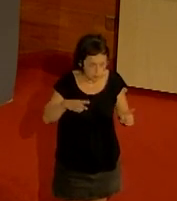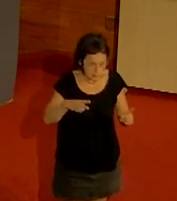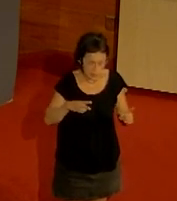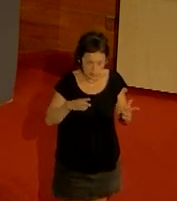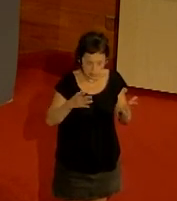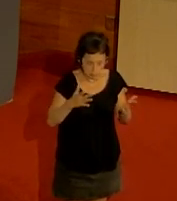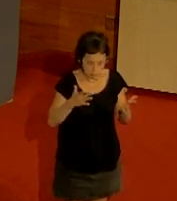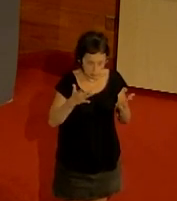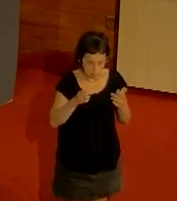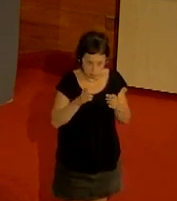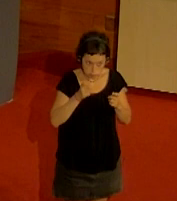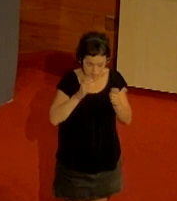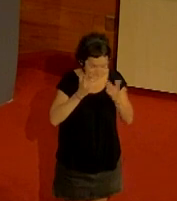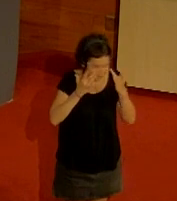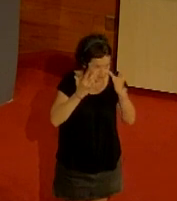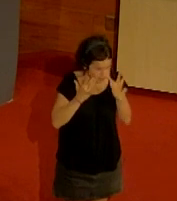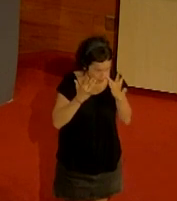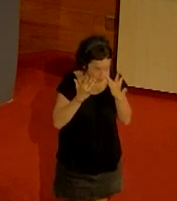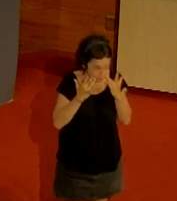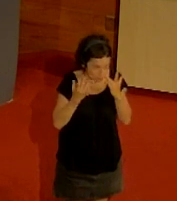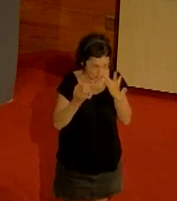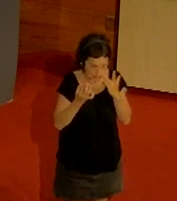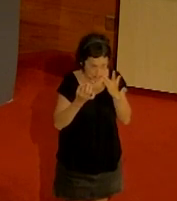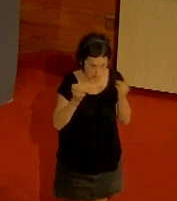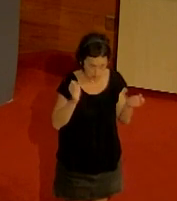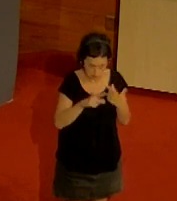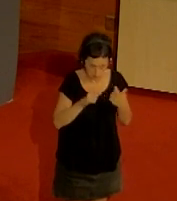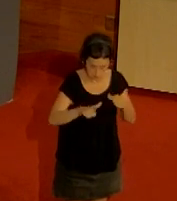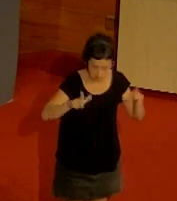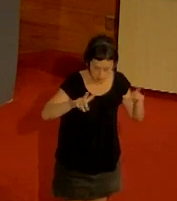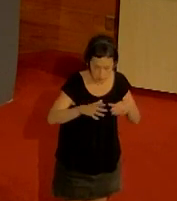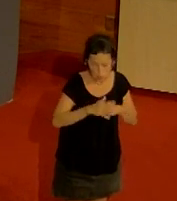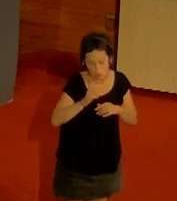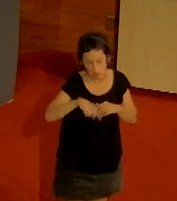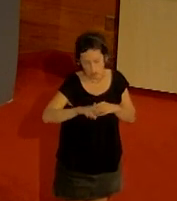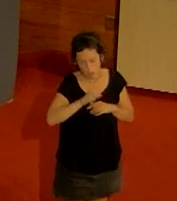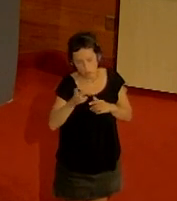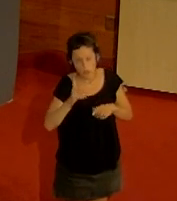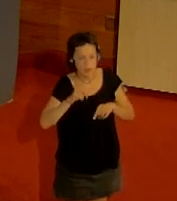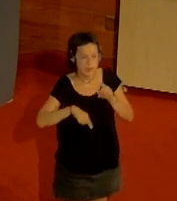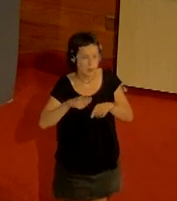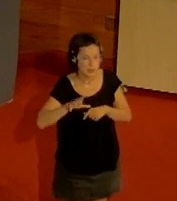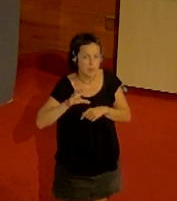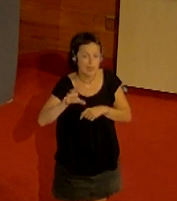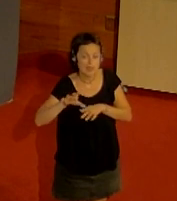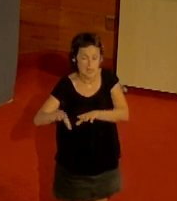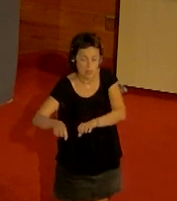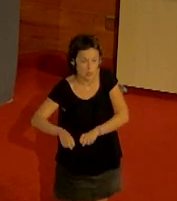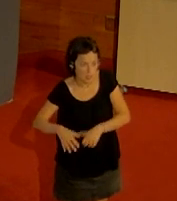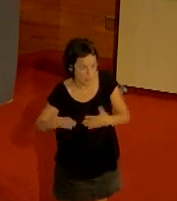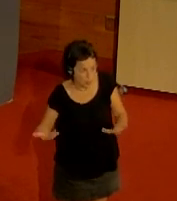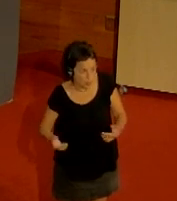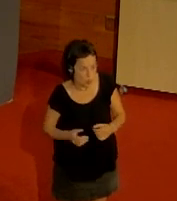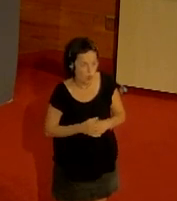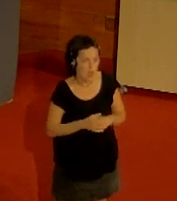es... Luego hay más cosas, porque está... Evidentemente, el país de supuesta acogida, están las redes de tráfico